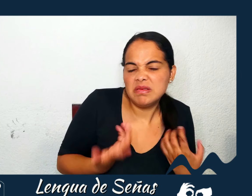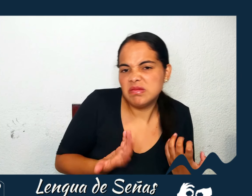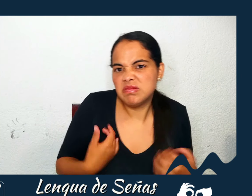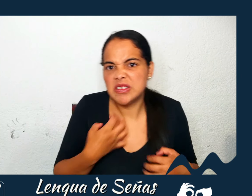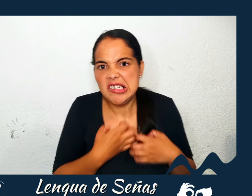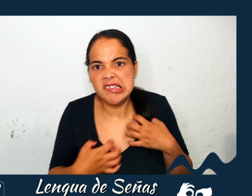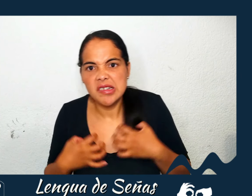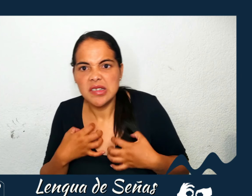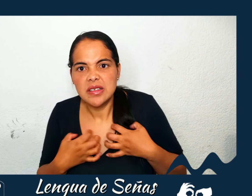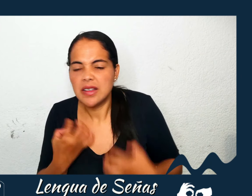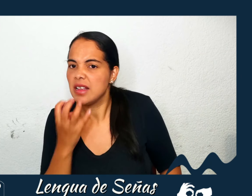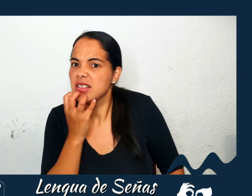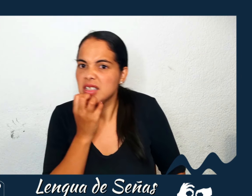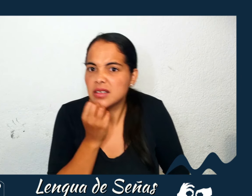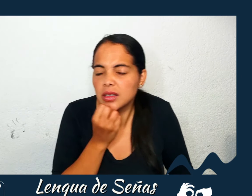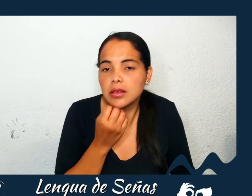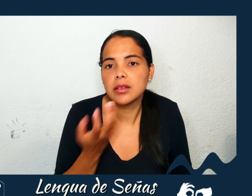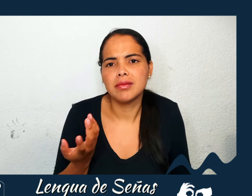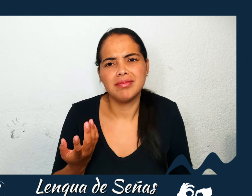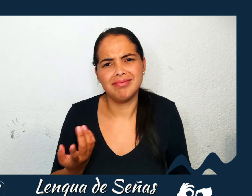y antagonista que tenían.